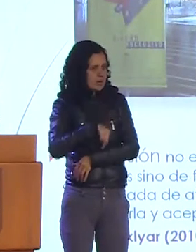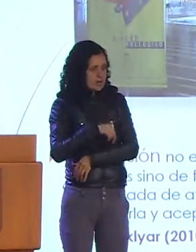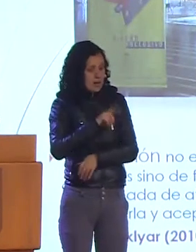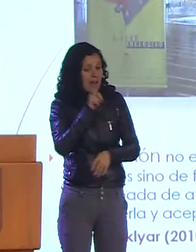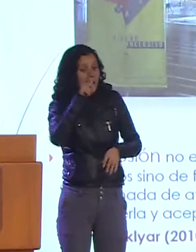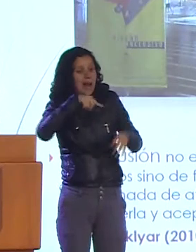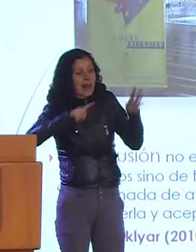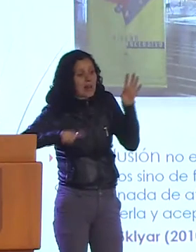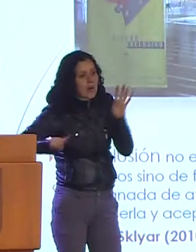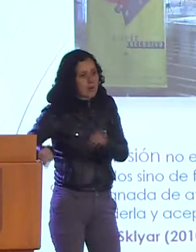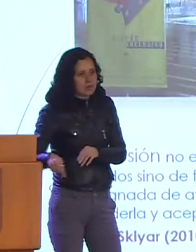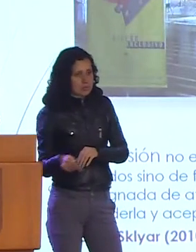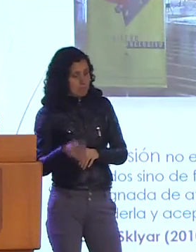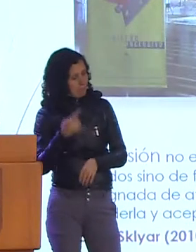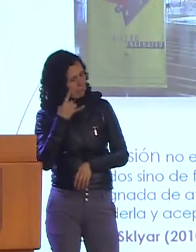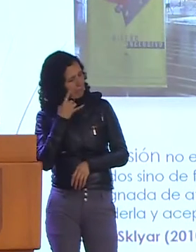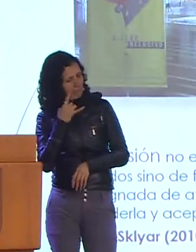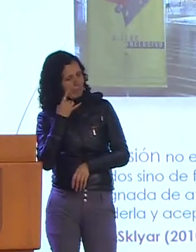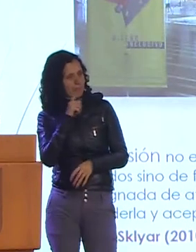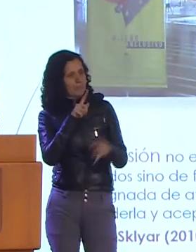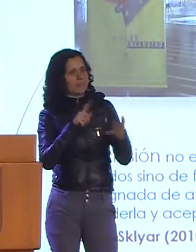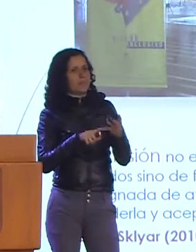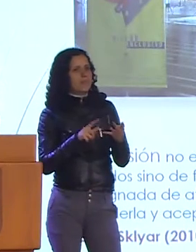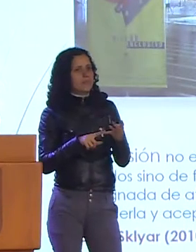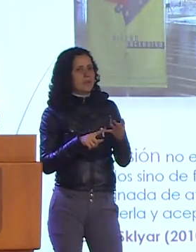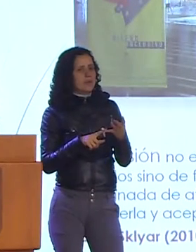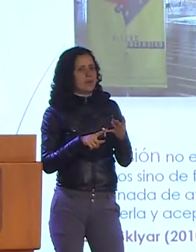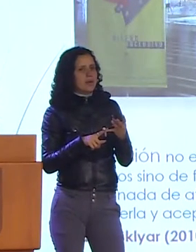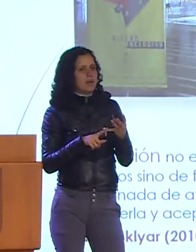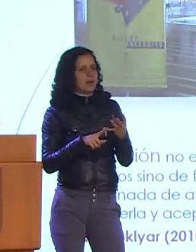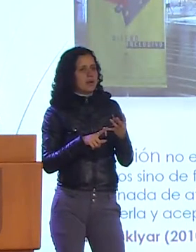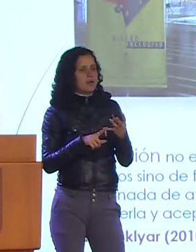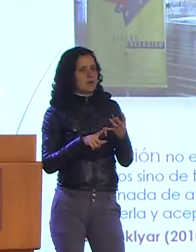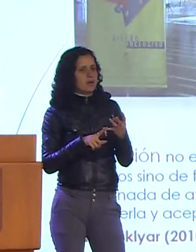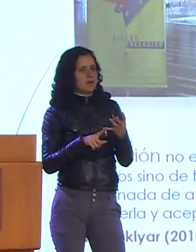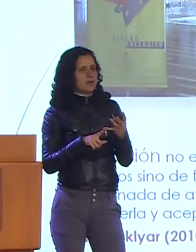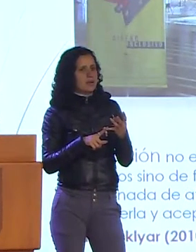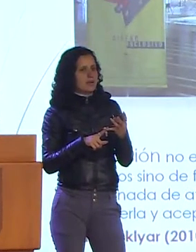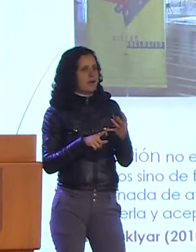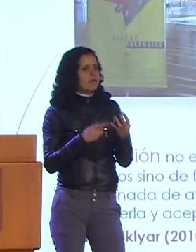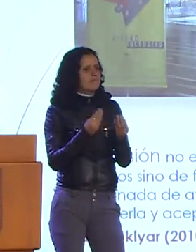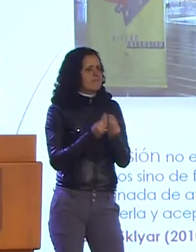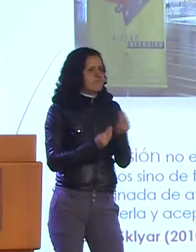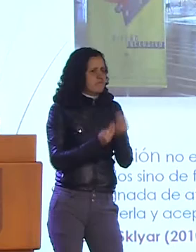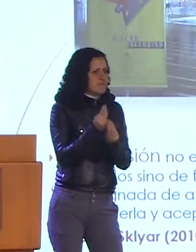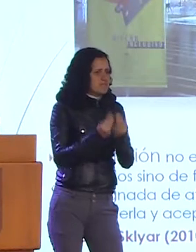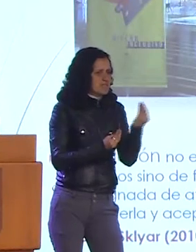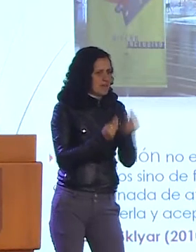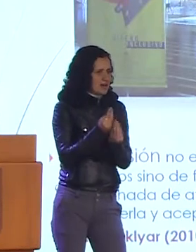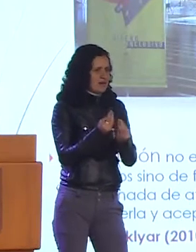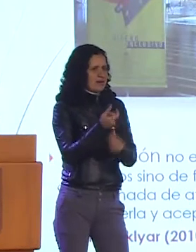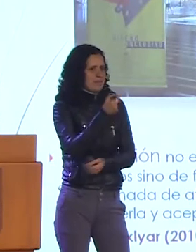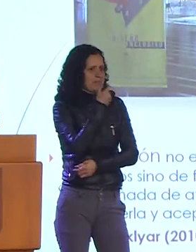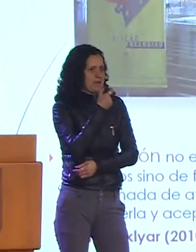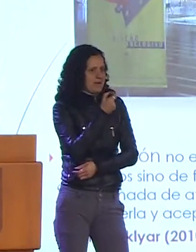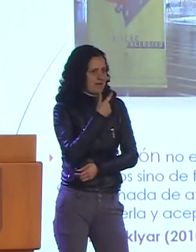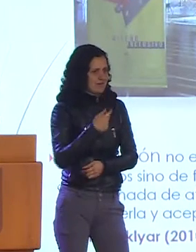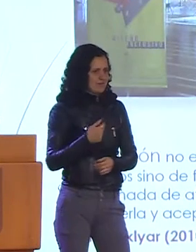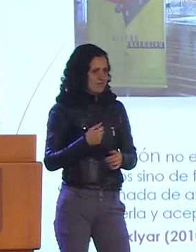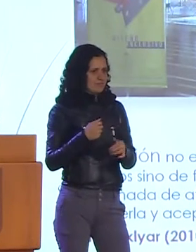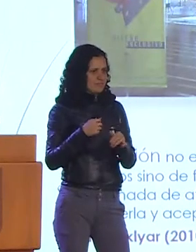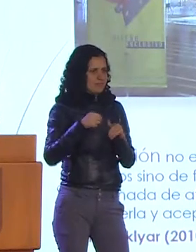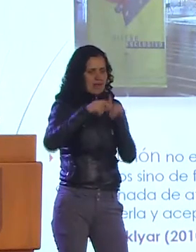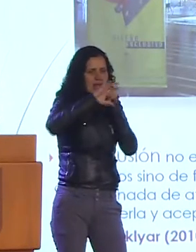más que fueron muy interesantes eran de física, eran de farmacia, eran de geología. Me sorprendían